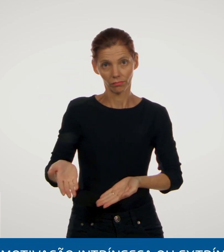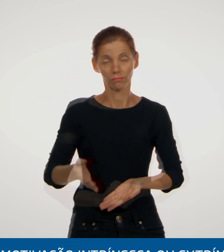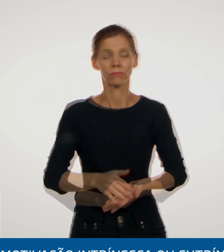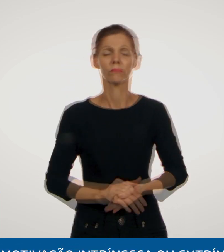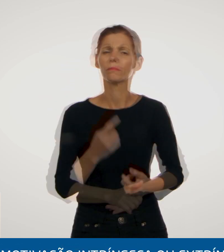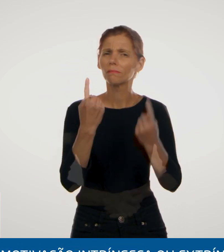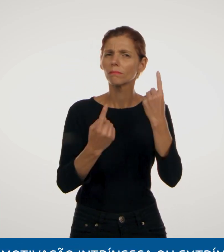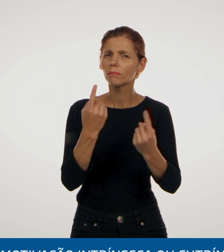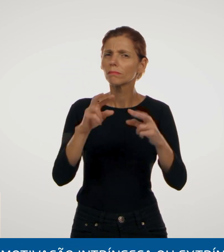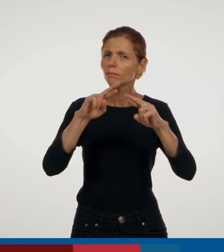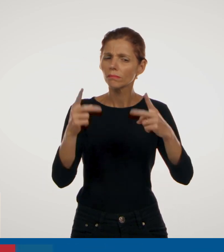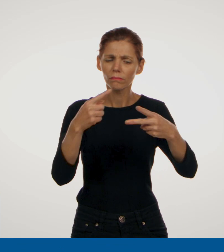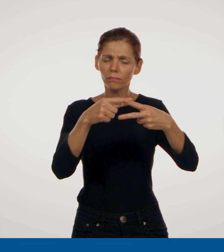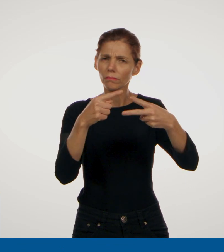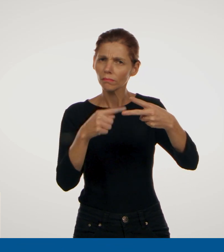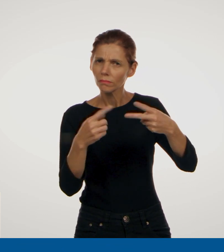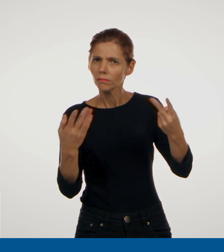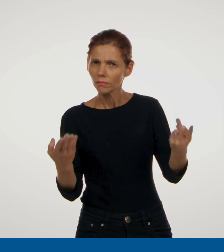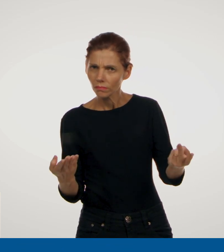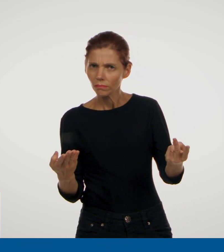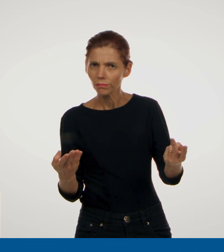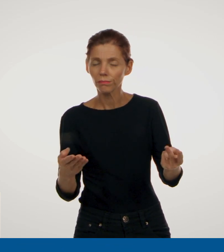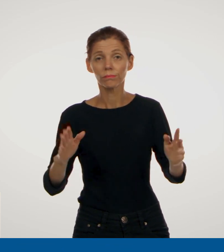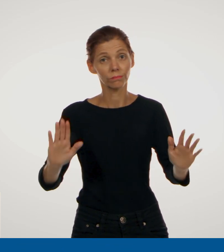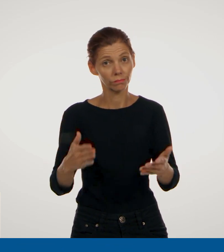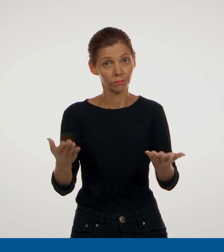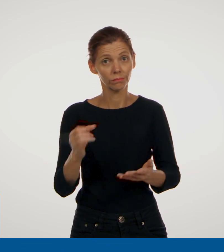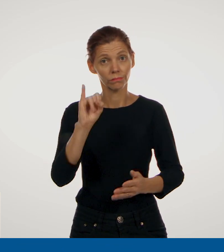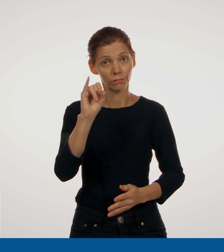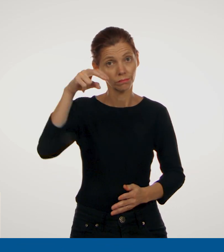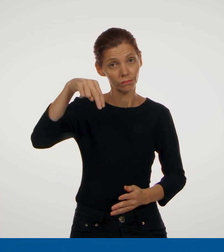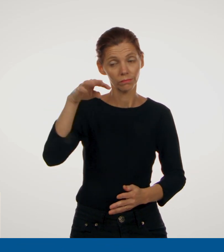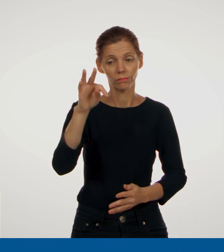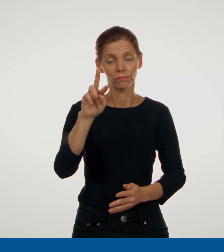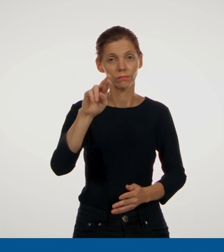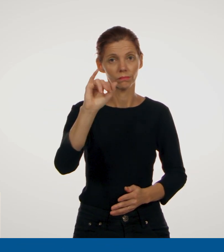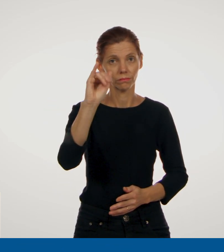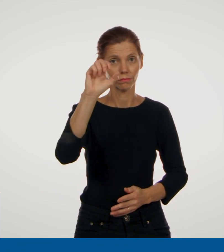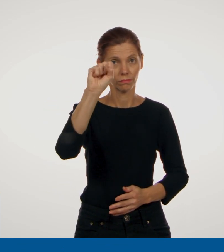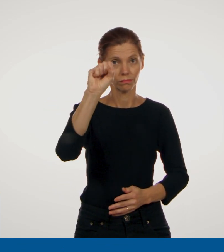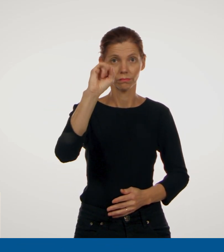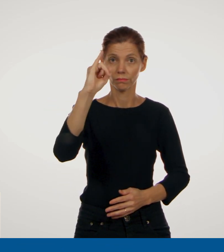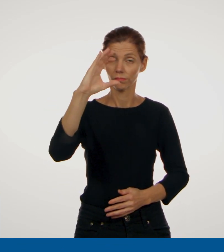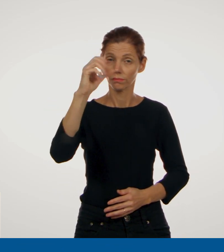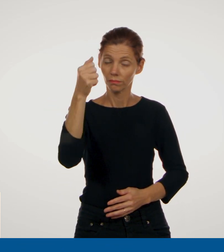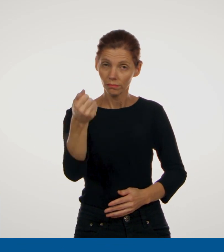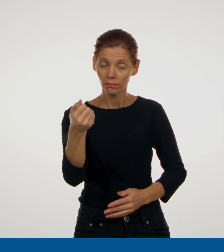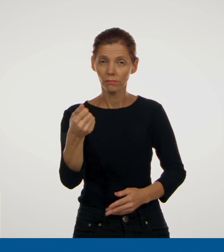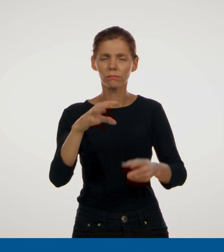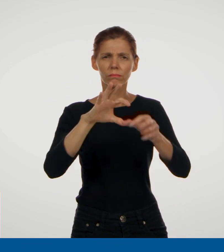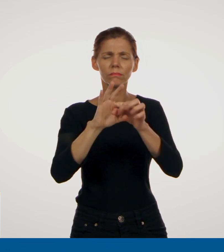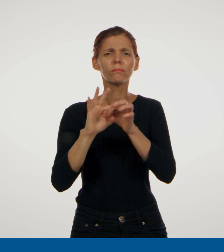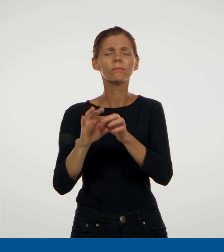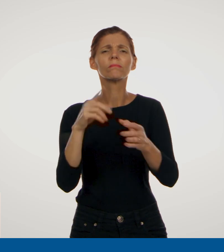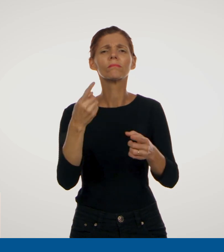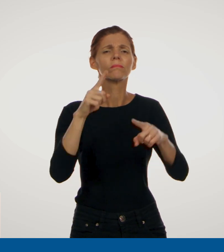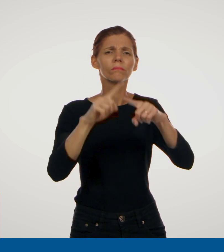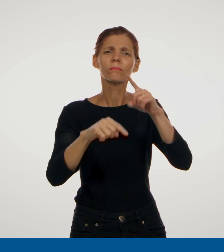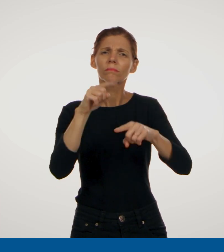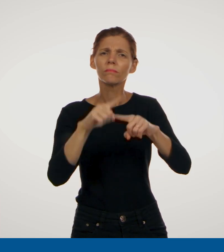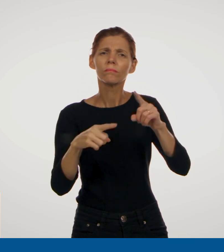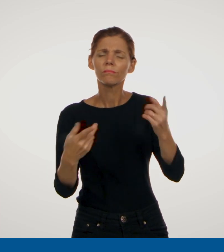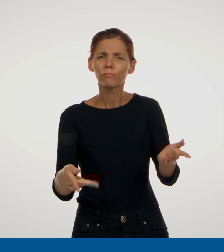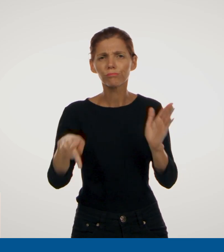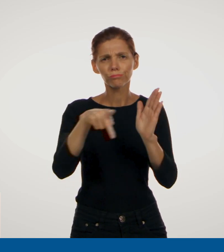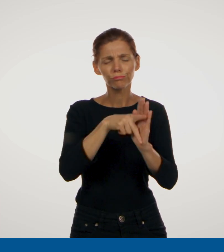diferença entre elas? A motivação intrínseca é aquela motivação associada com atividades que são